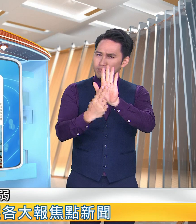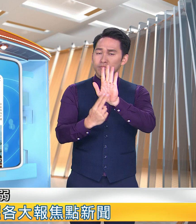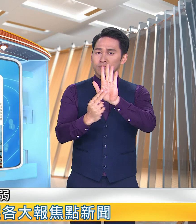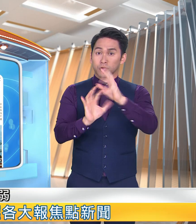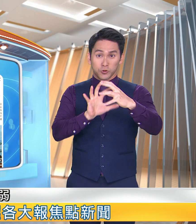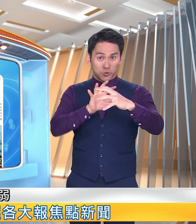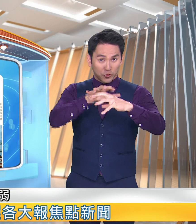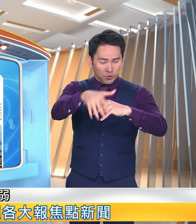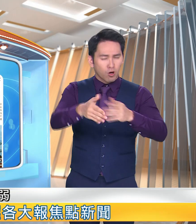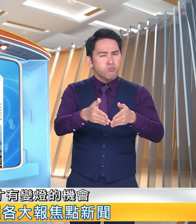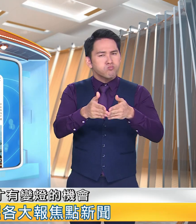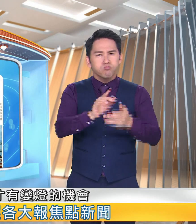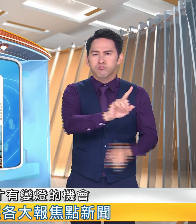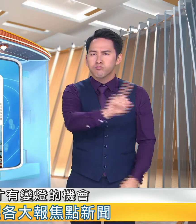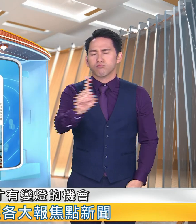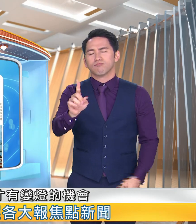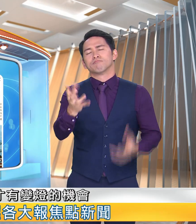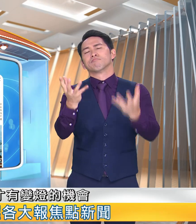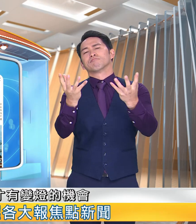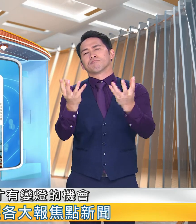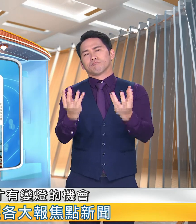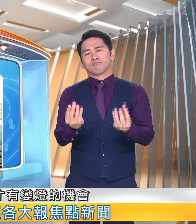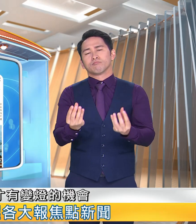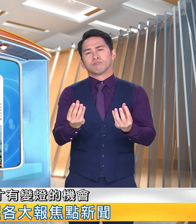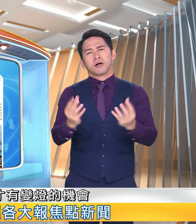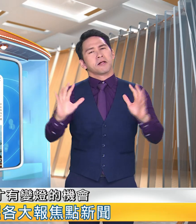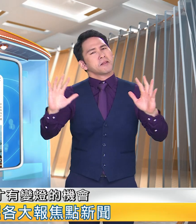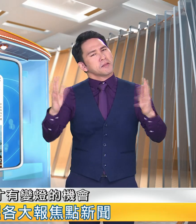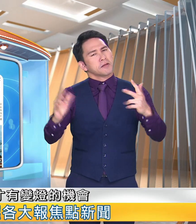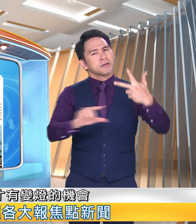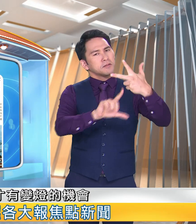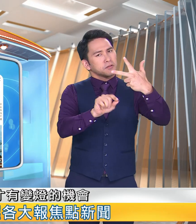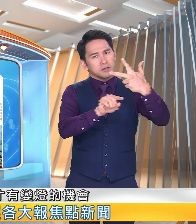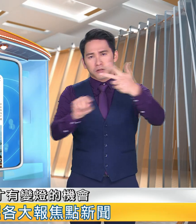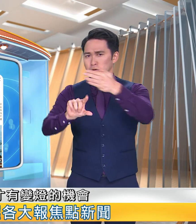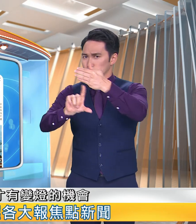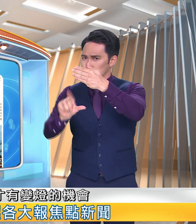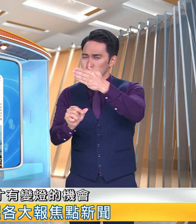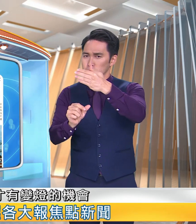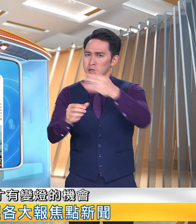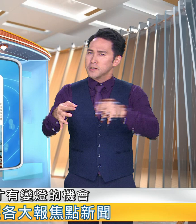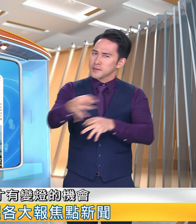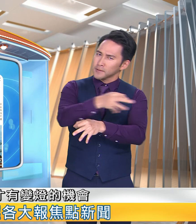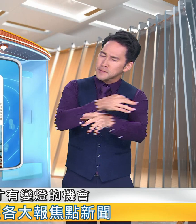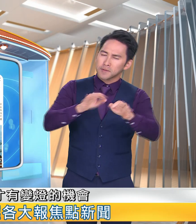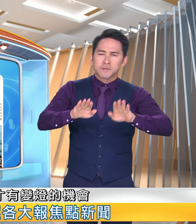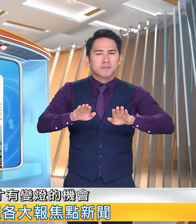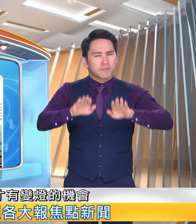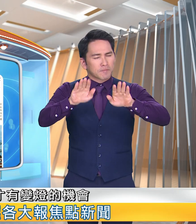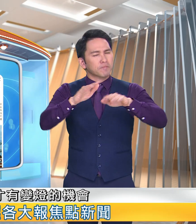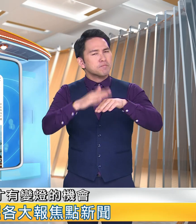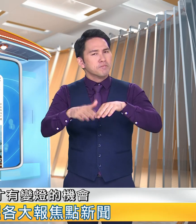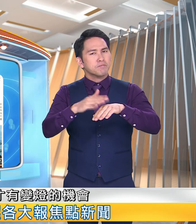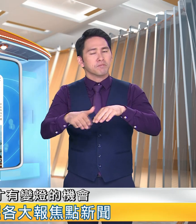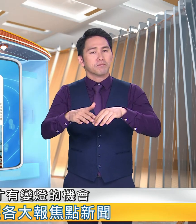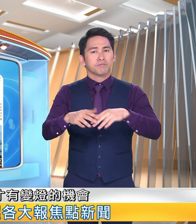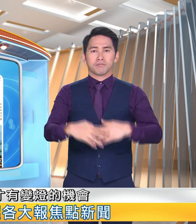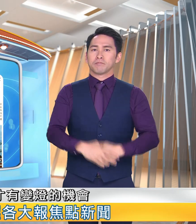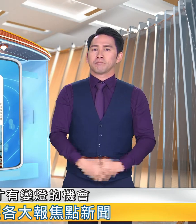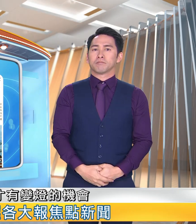弱，预估最快第3季才有变灯的机会。